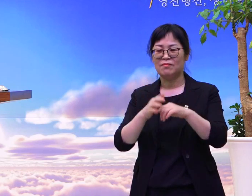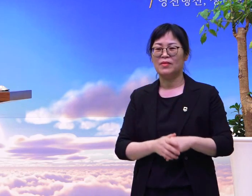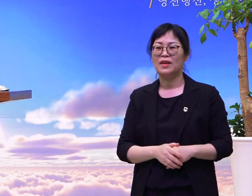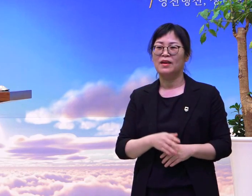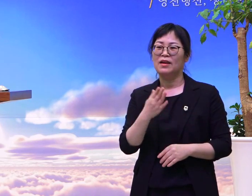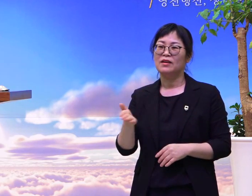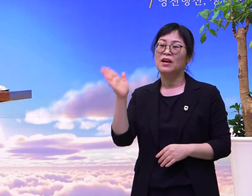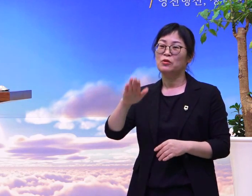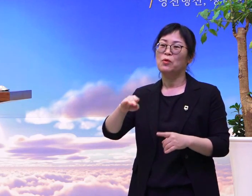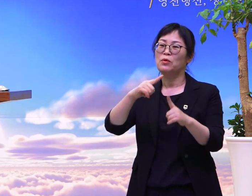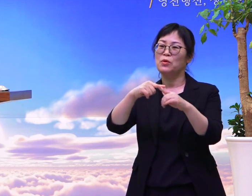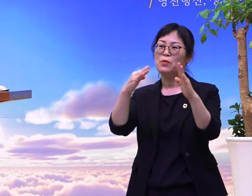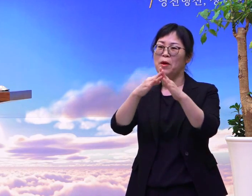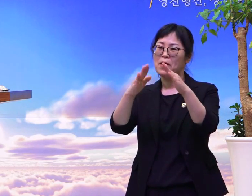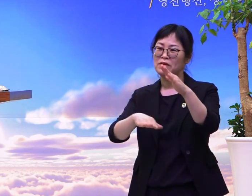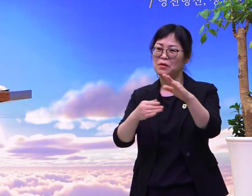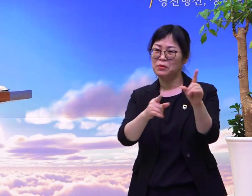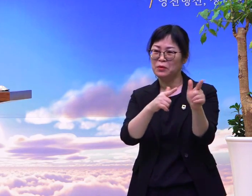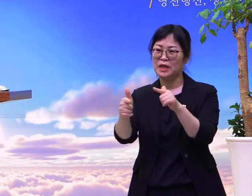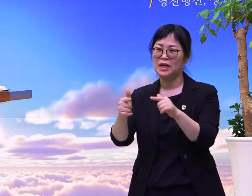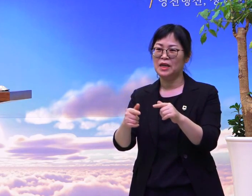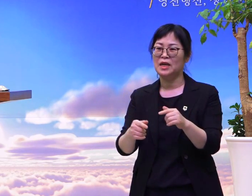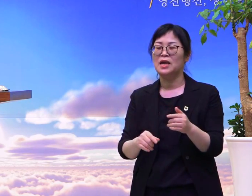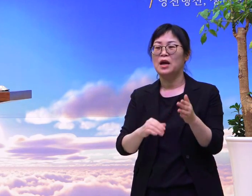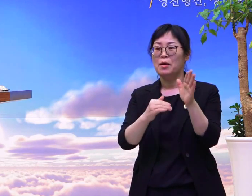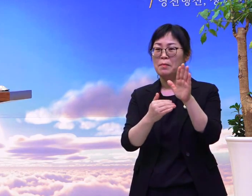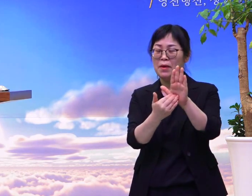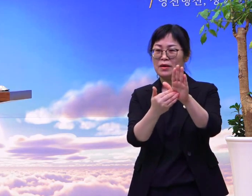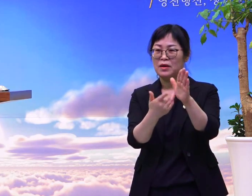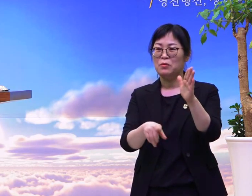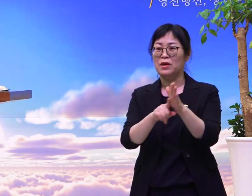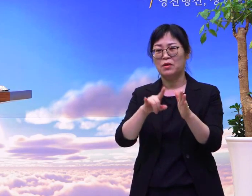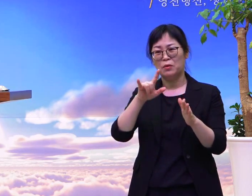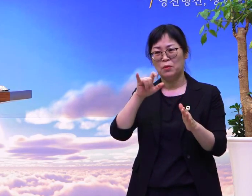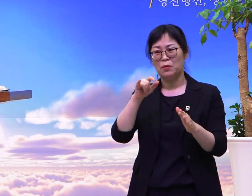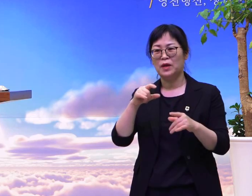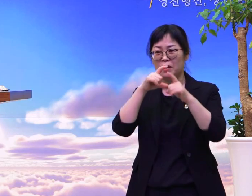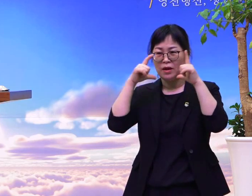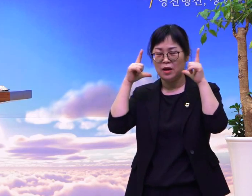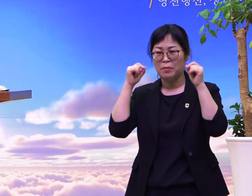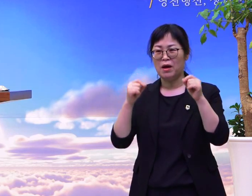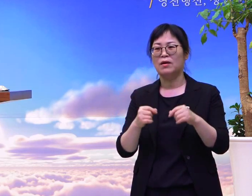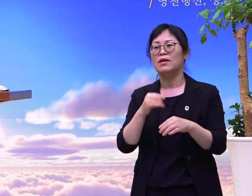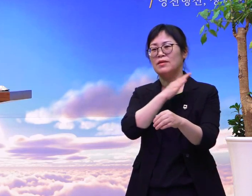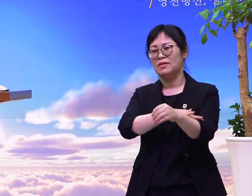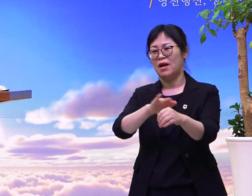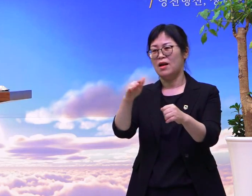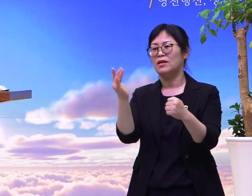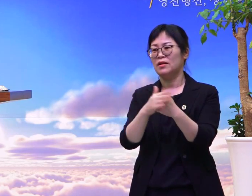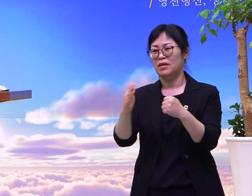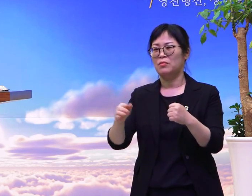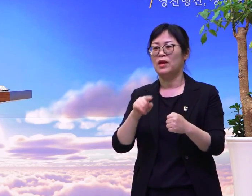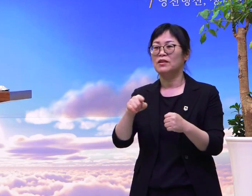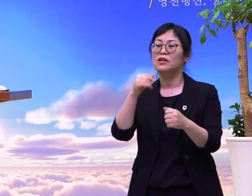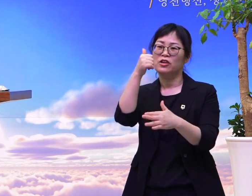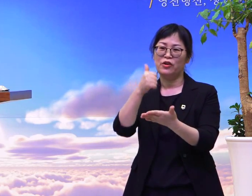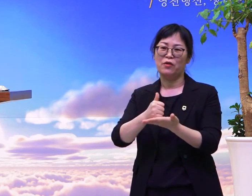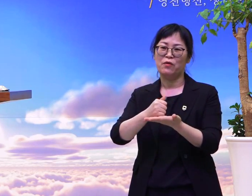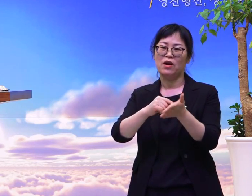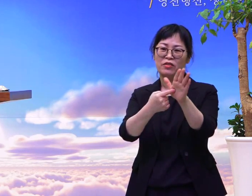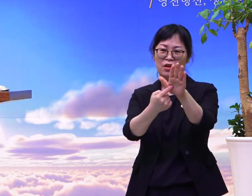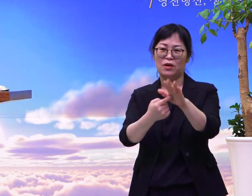그래도 교회와 또 성도들이 방역 지침을 잘 지켰고 그래서 그런 결과가 나왔다 하며 감사하다